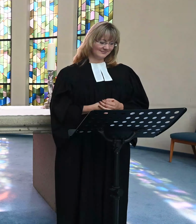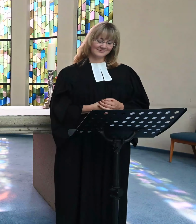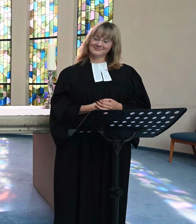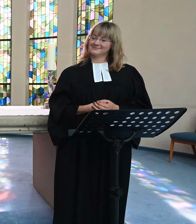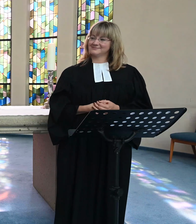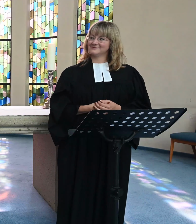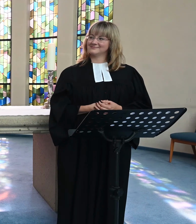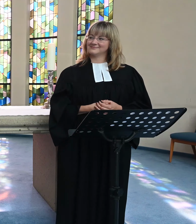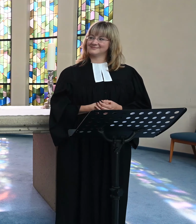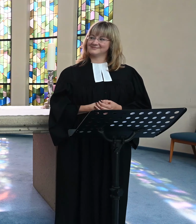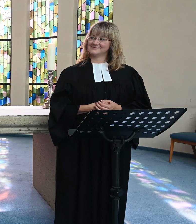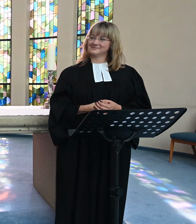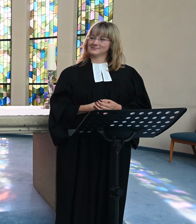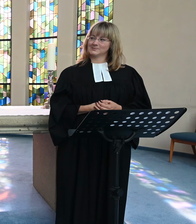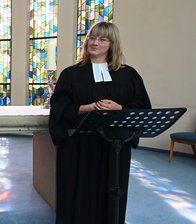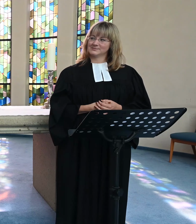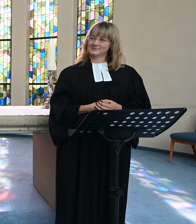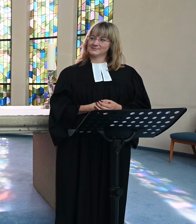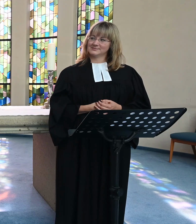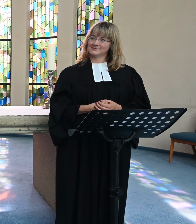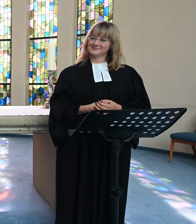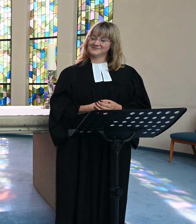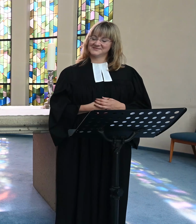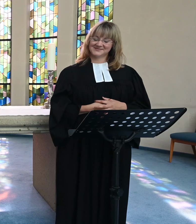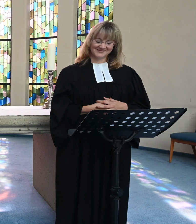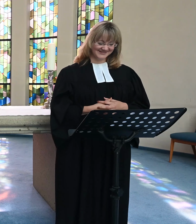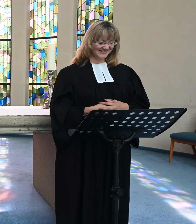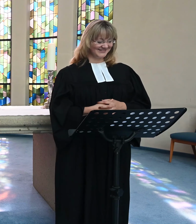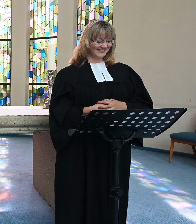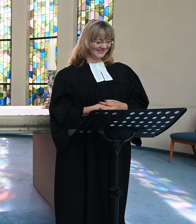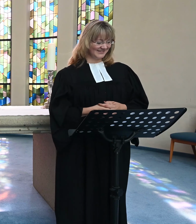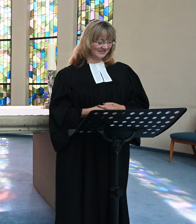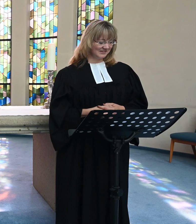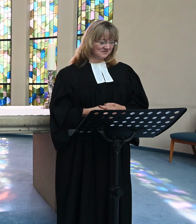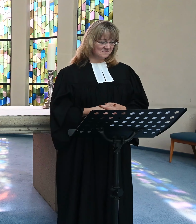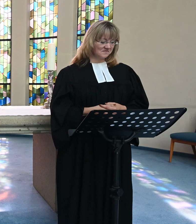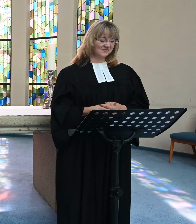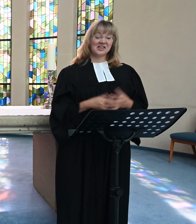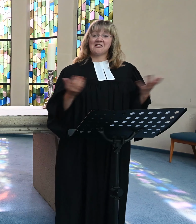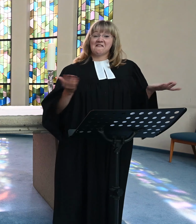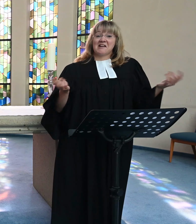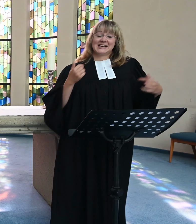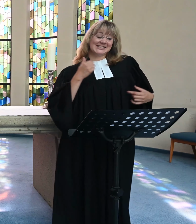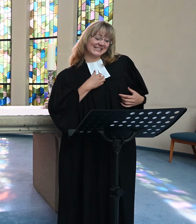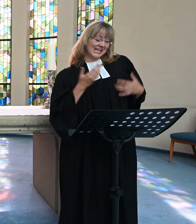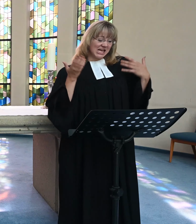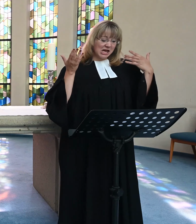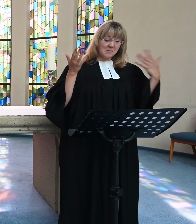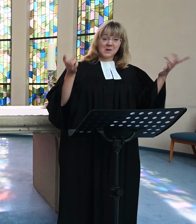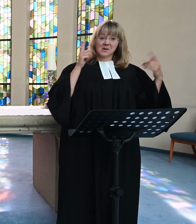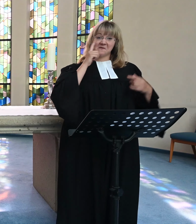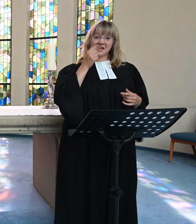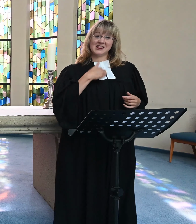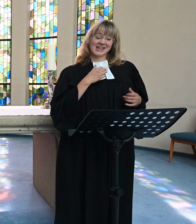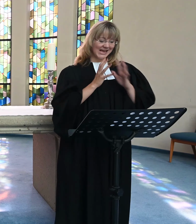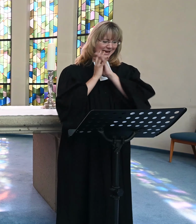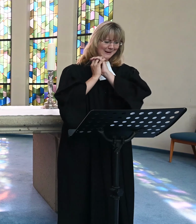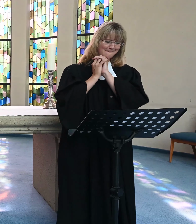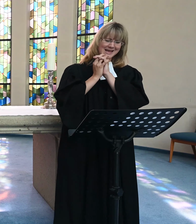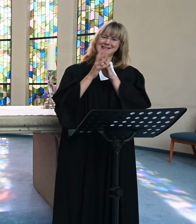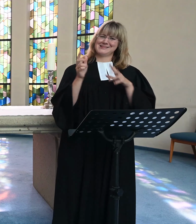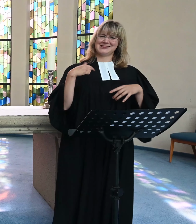Wenn et bede sich lohne deet, wat mienste wohl, wat ich stann bede deet? Wenn das Beten sich lohnen würde,